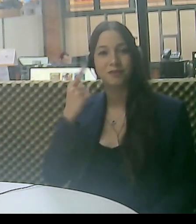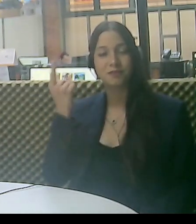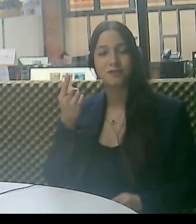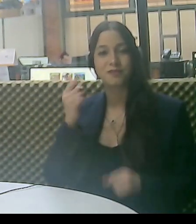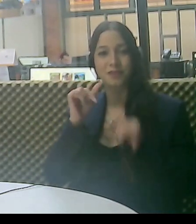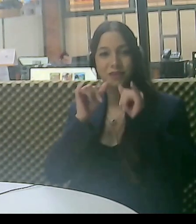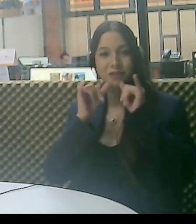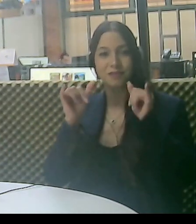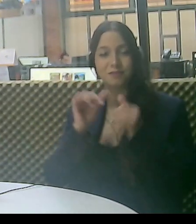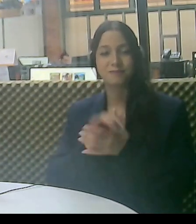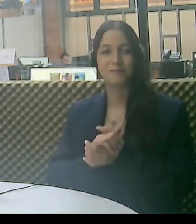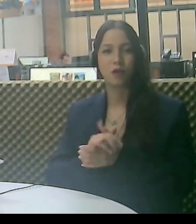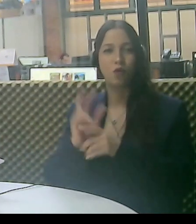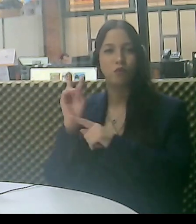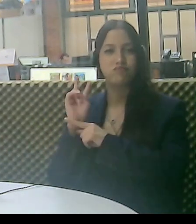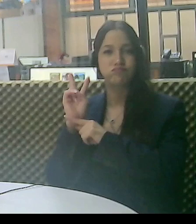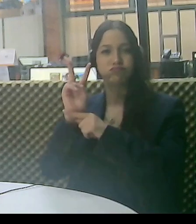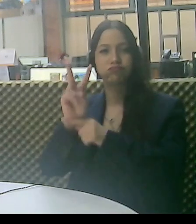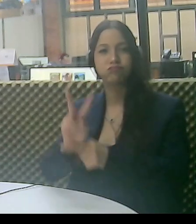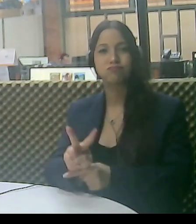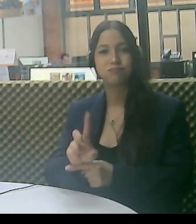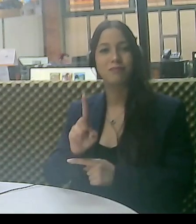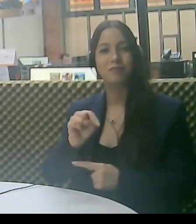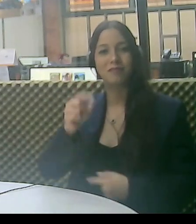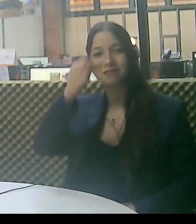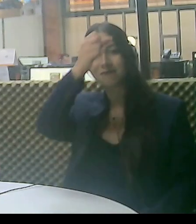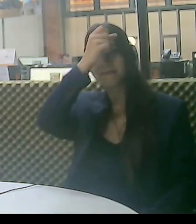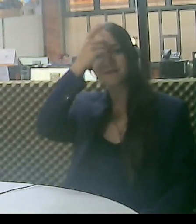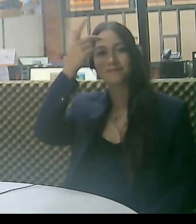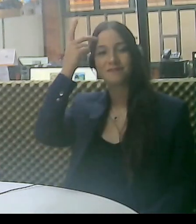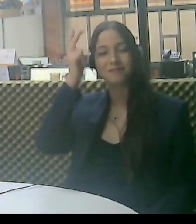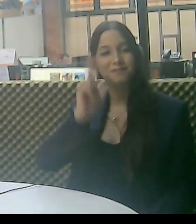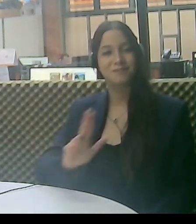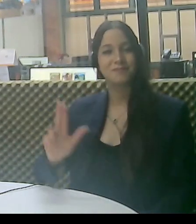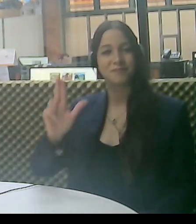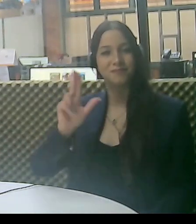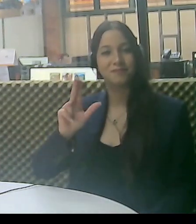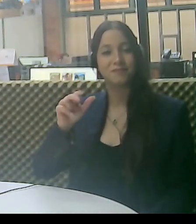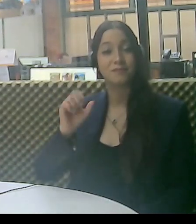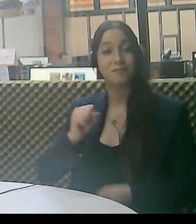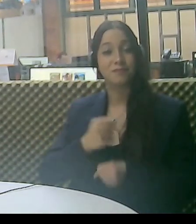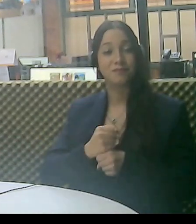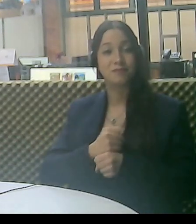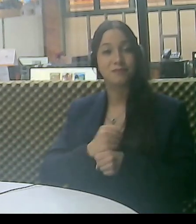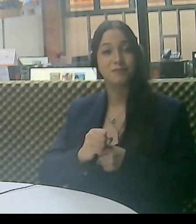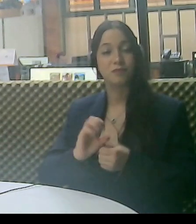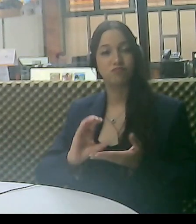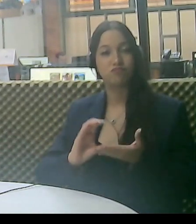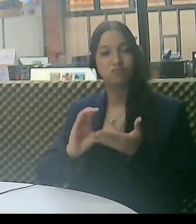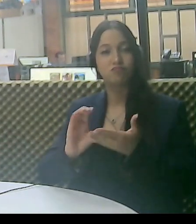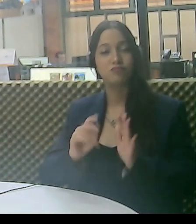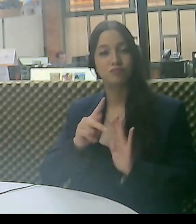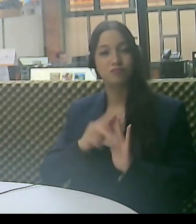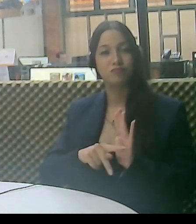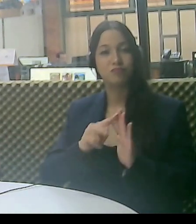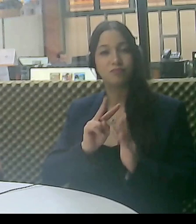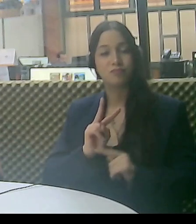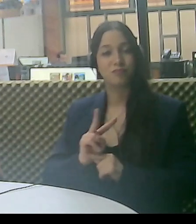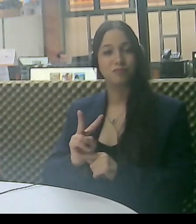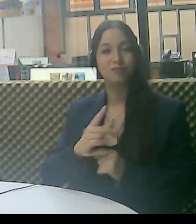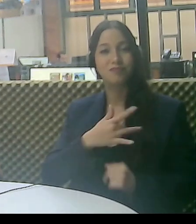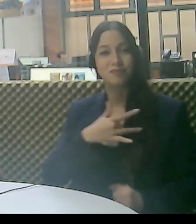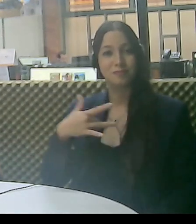Notícias. Cuidar sem limites. Isso a Prefeitura faz bem. Nesse ano, investiu em vários projetos para a saúde dessa